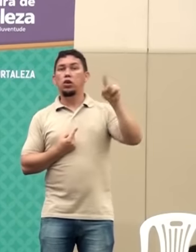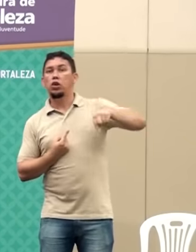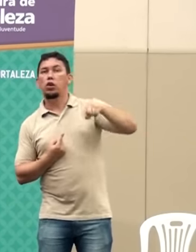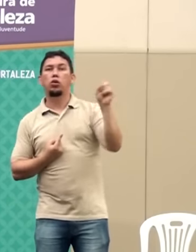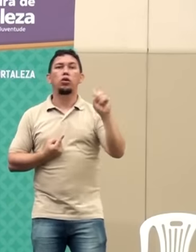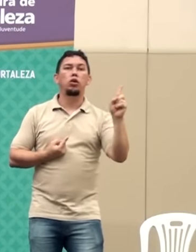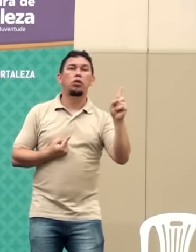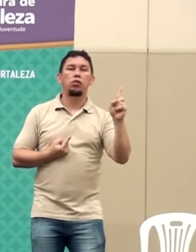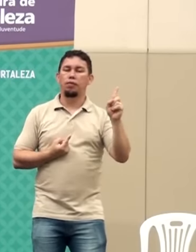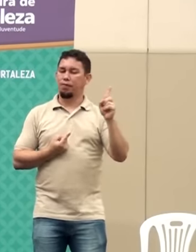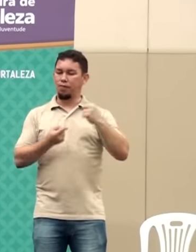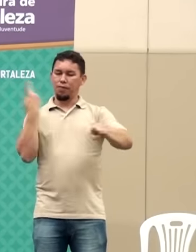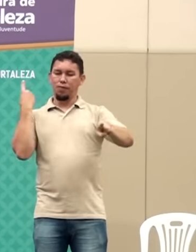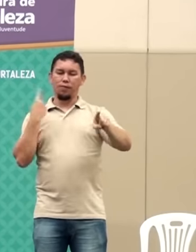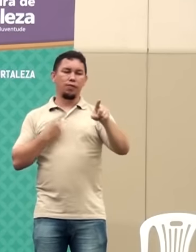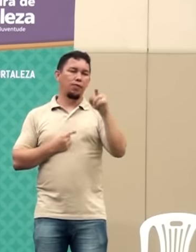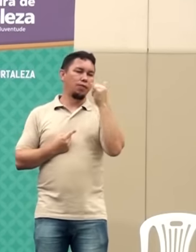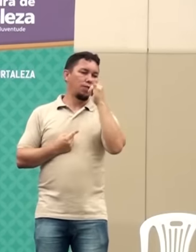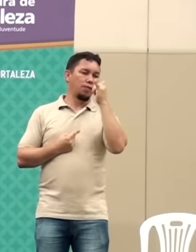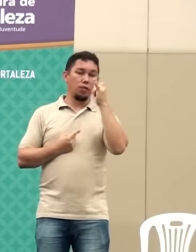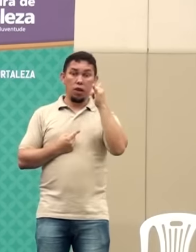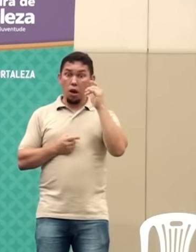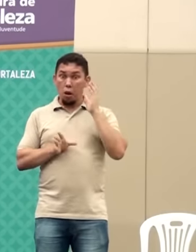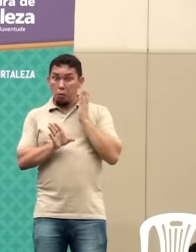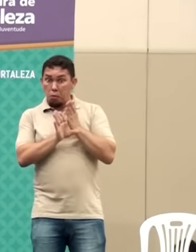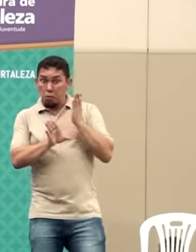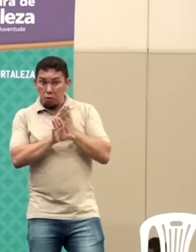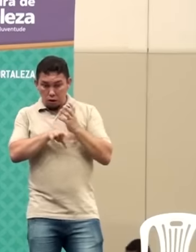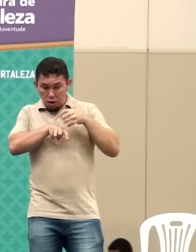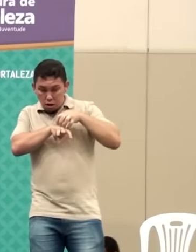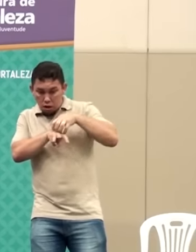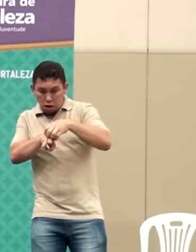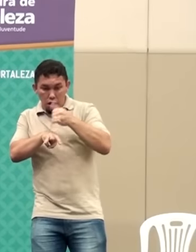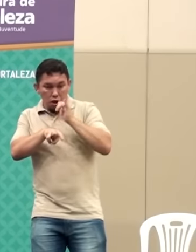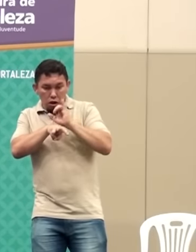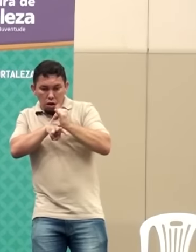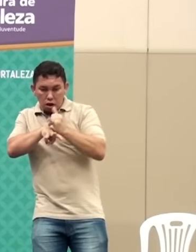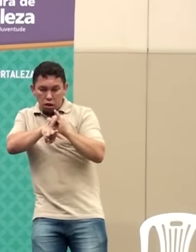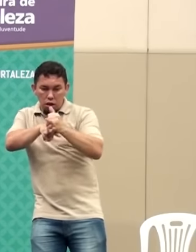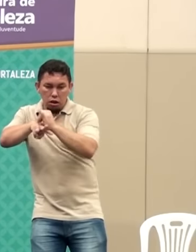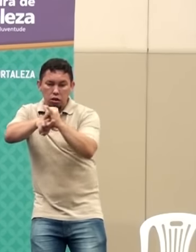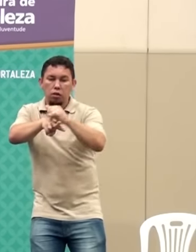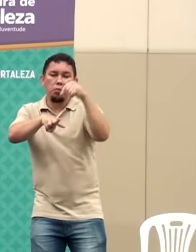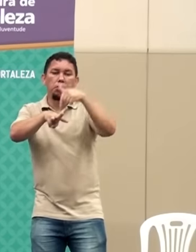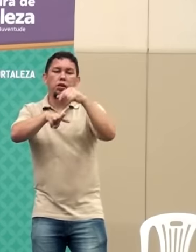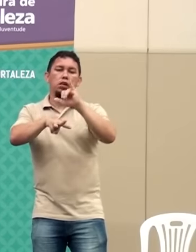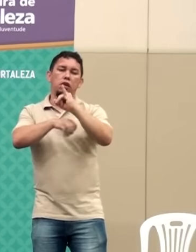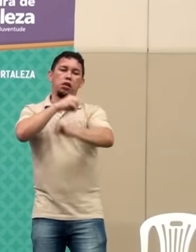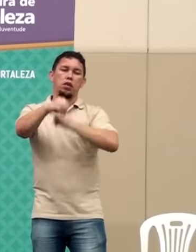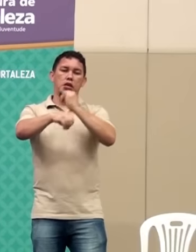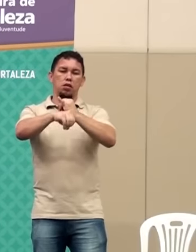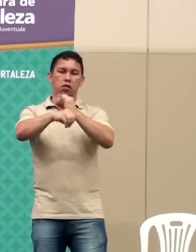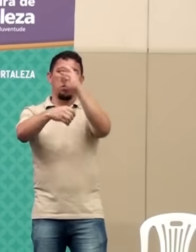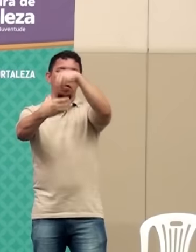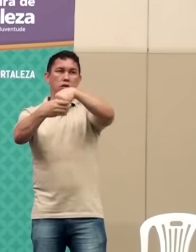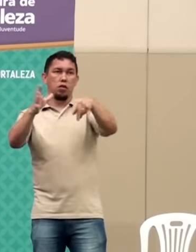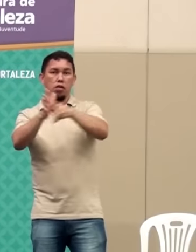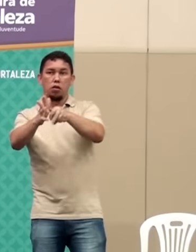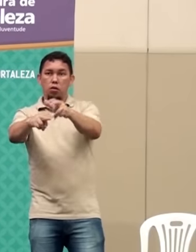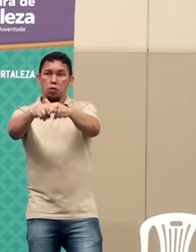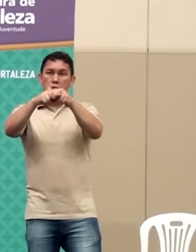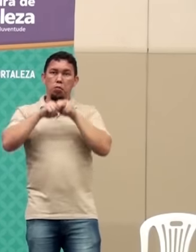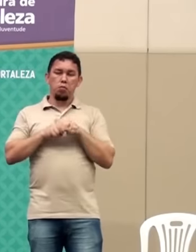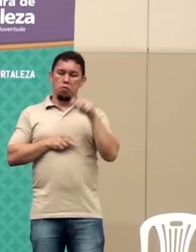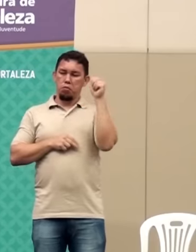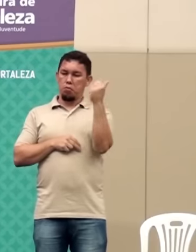não? Não, porque para conduzir eletricidade tem que ter íons. Essa solução, então,